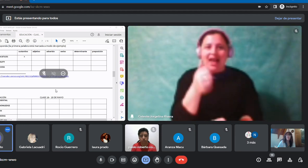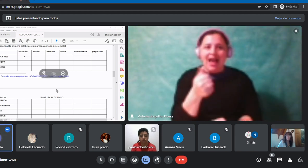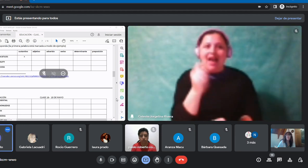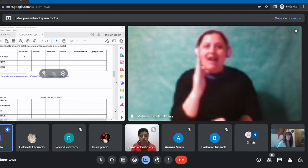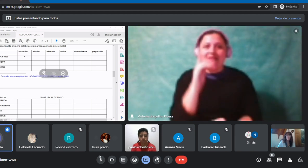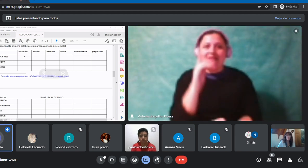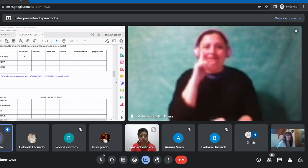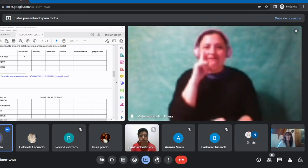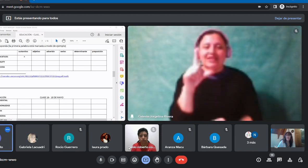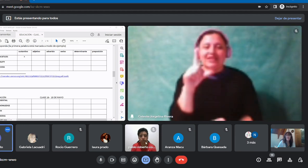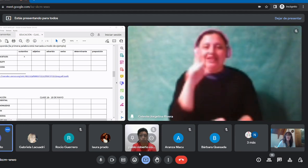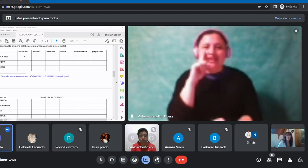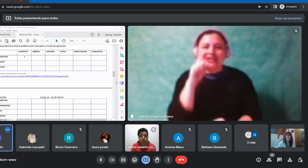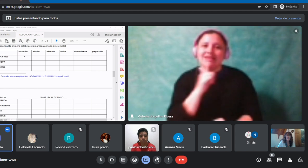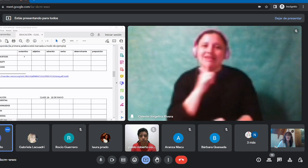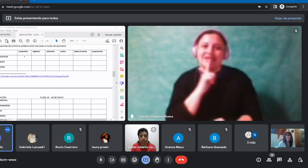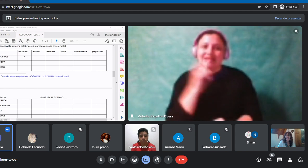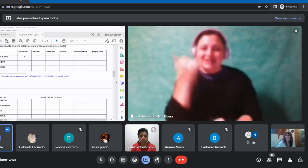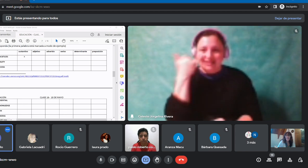mal.